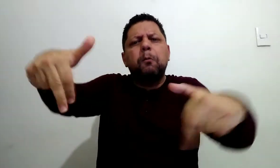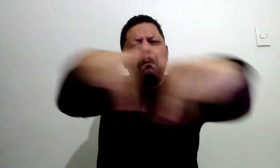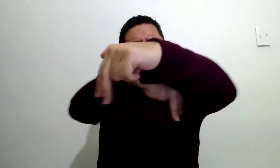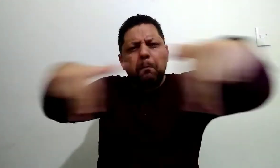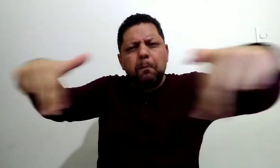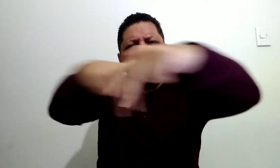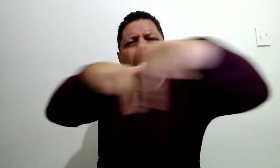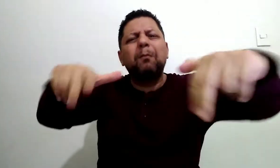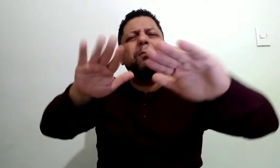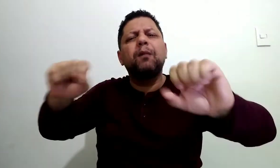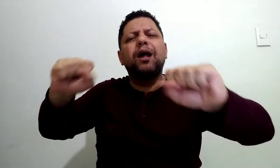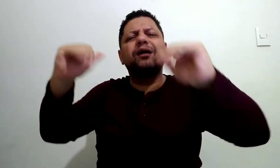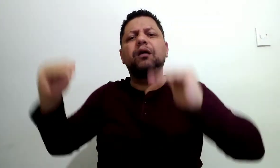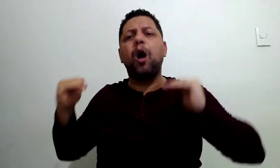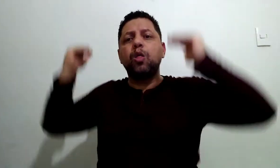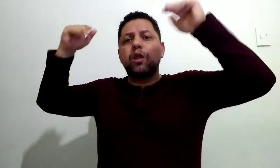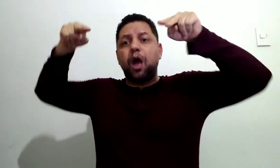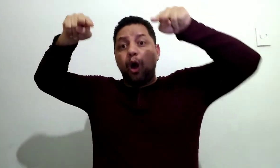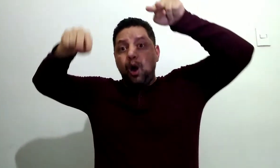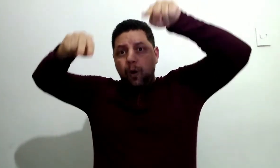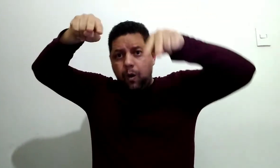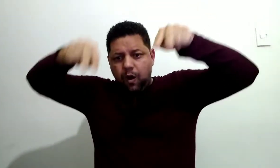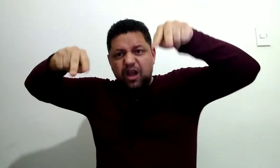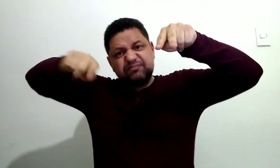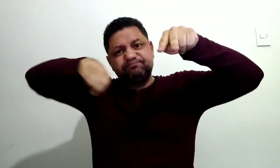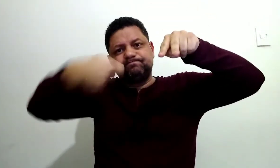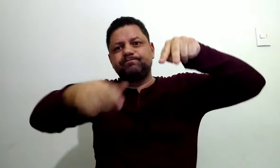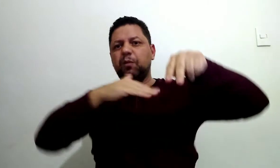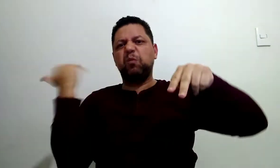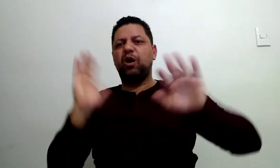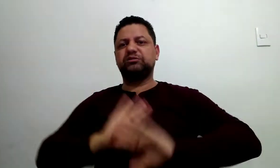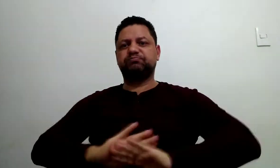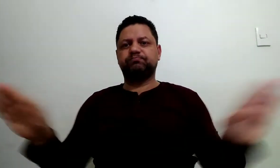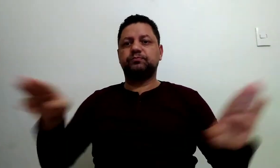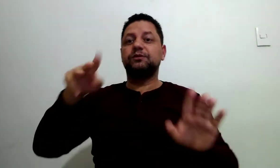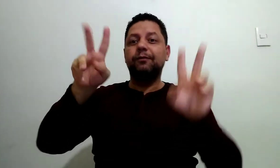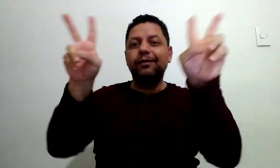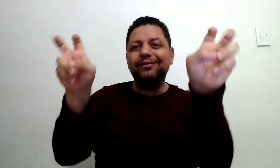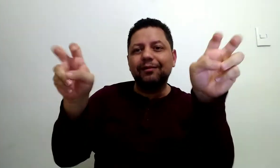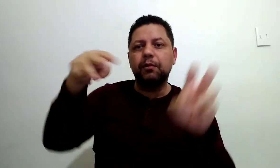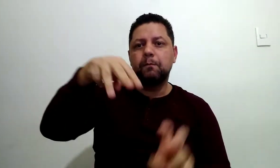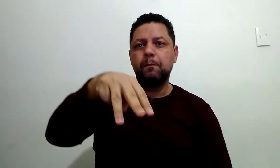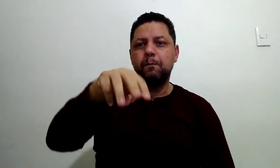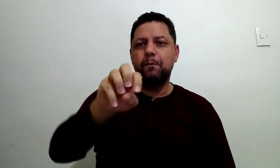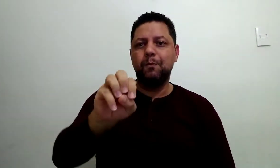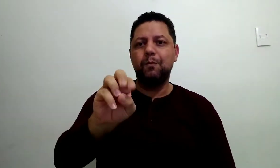de mortos-vivos. O poder, explica o autor, se materializa